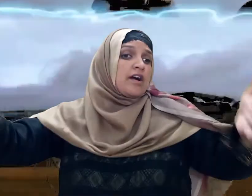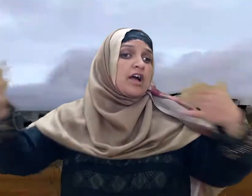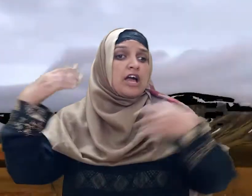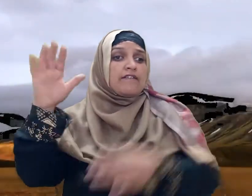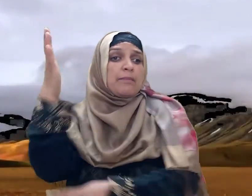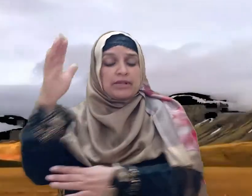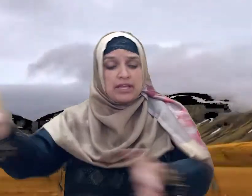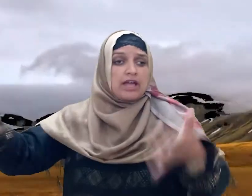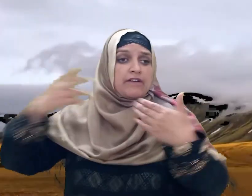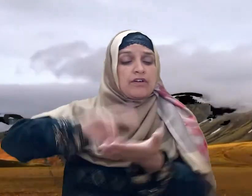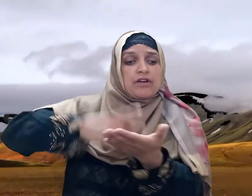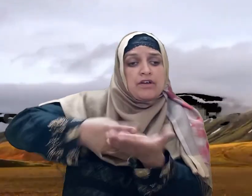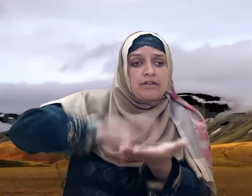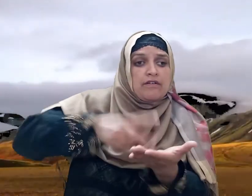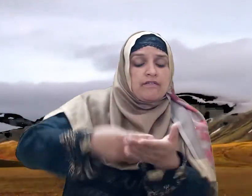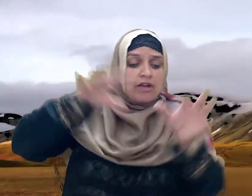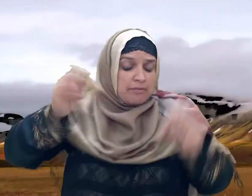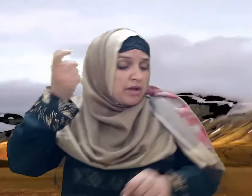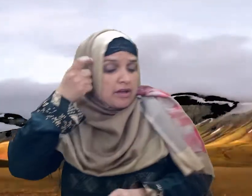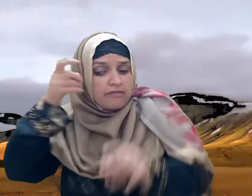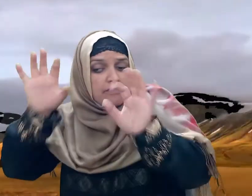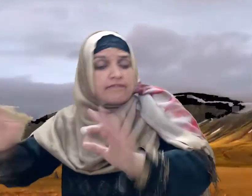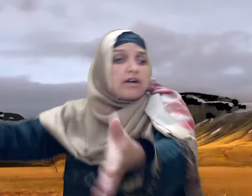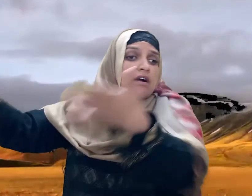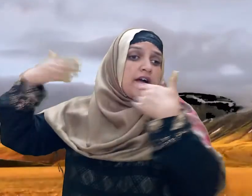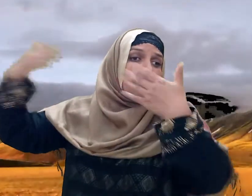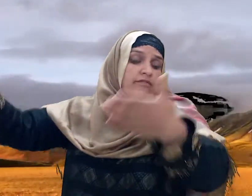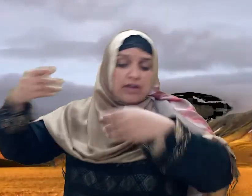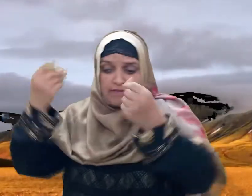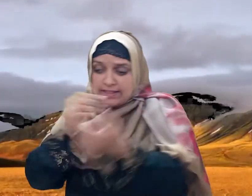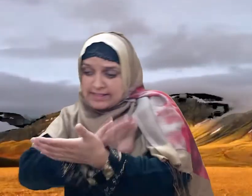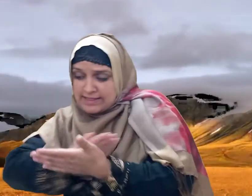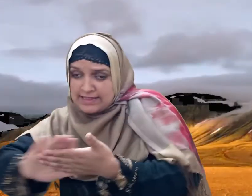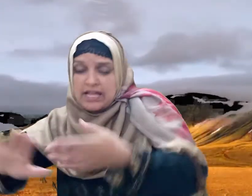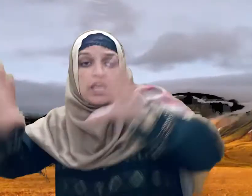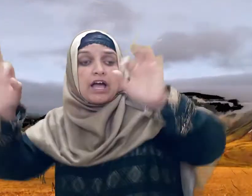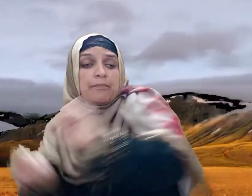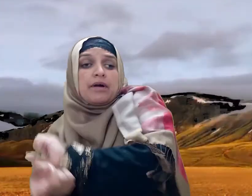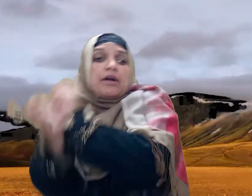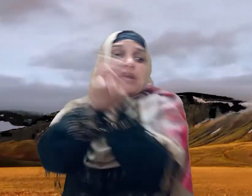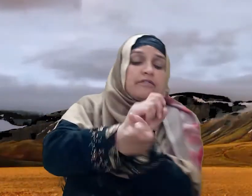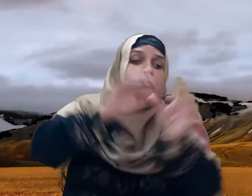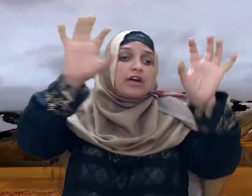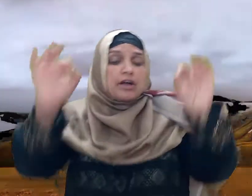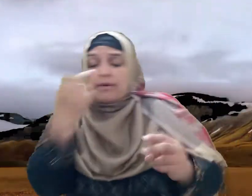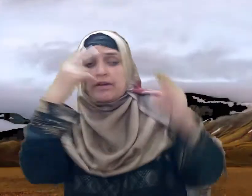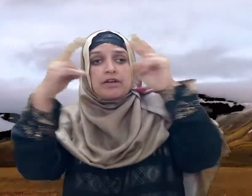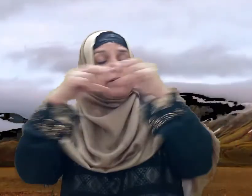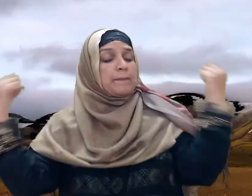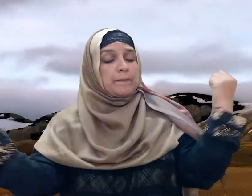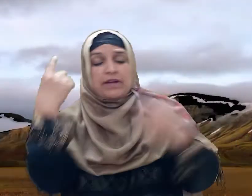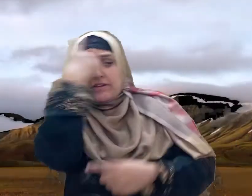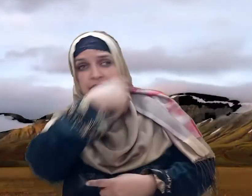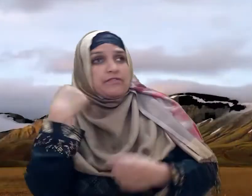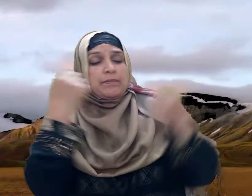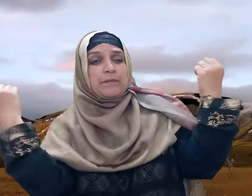میں تبدیل کرتی رہتی ہے۔ حقیقت میں ہوا جس انداز سے ریت کو ٹیلوں میں تبدیل کرتی ہے، یوں یہ ایک دلکش اور حسین نظارہ